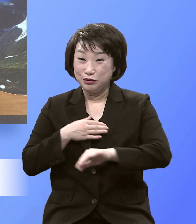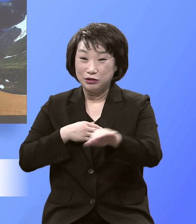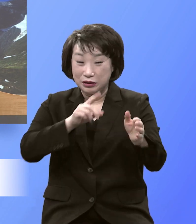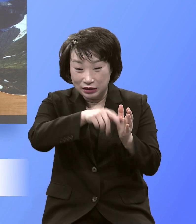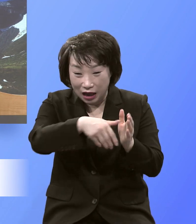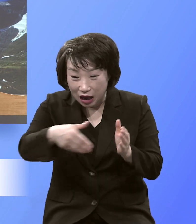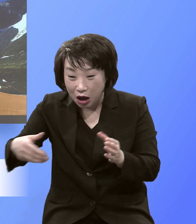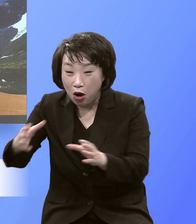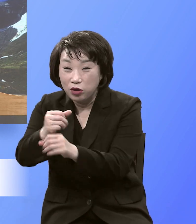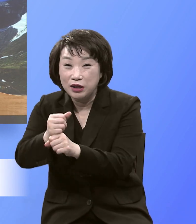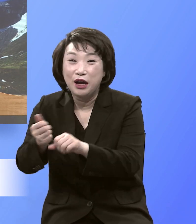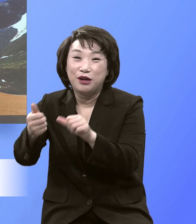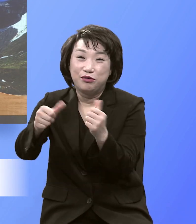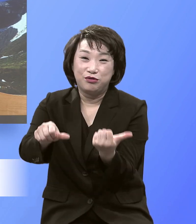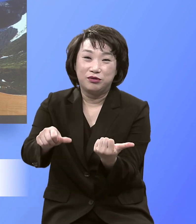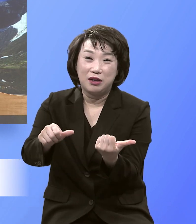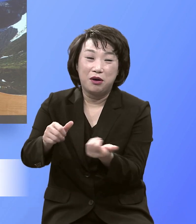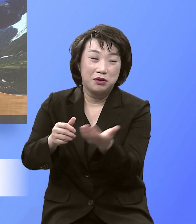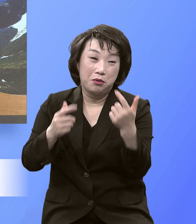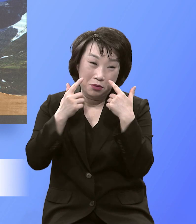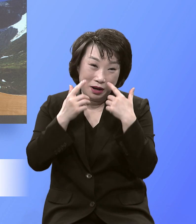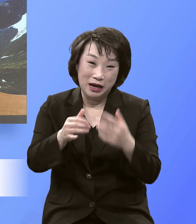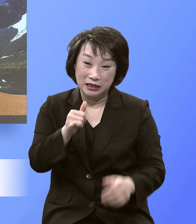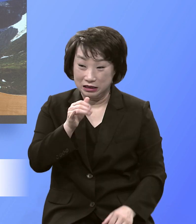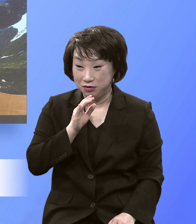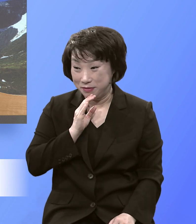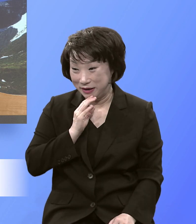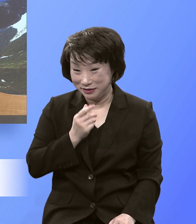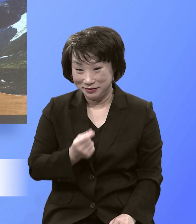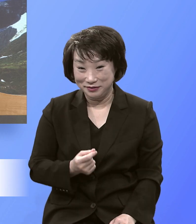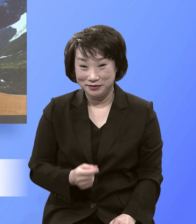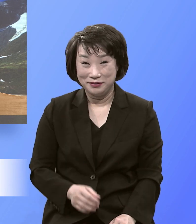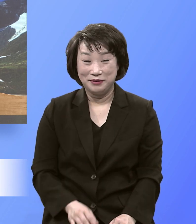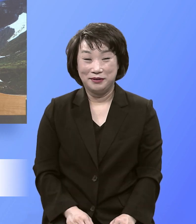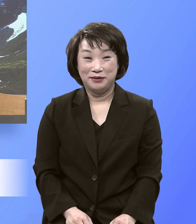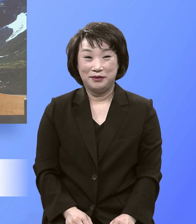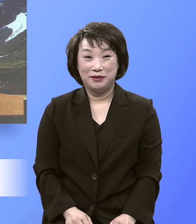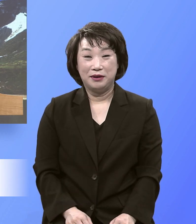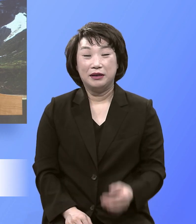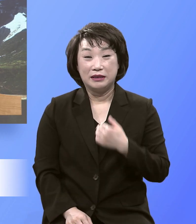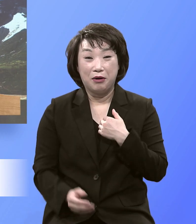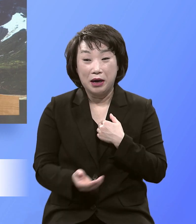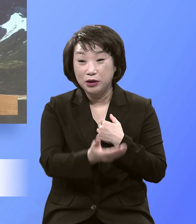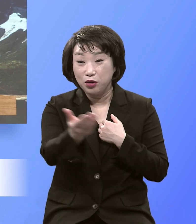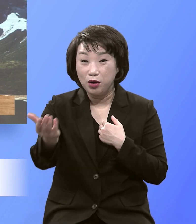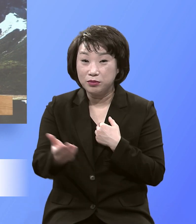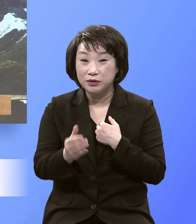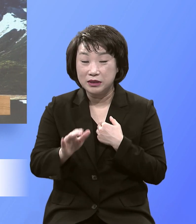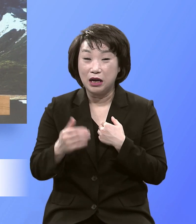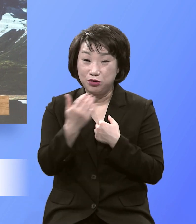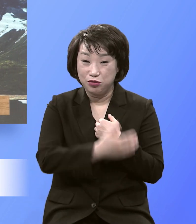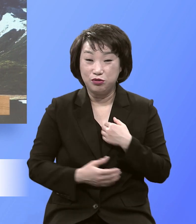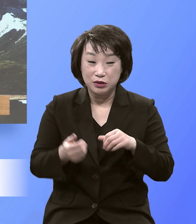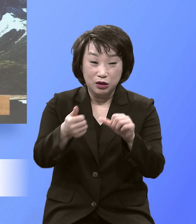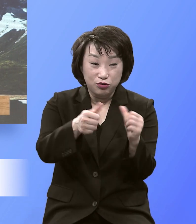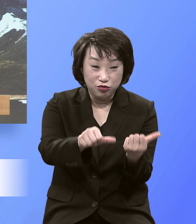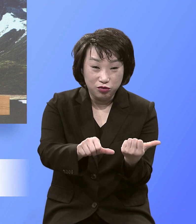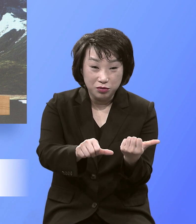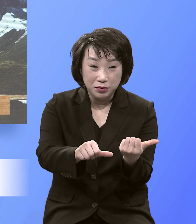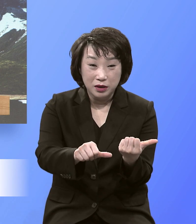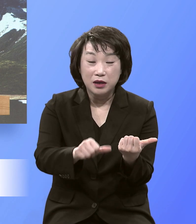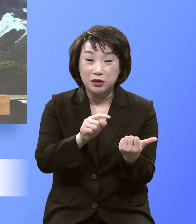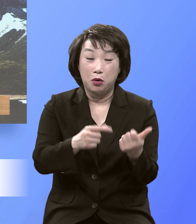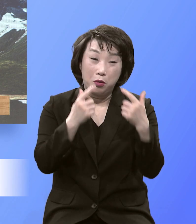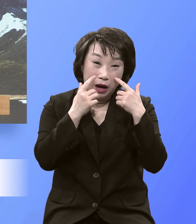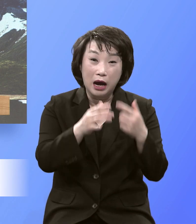땐가 죽는다는 사실을 부정할 자가 어디 있느냐 그 말입니다. 나와 여러분들은 육신의 죽음이